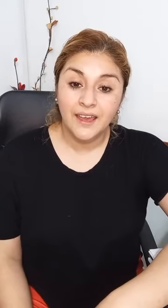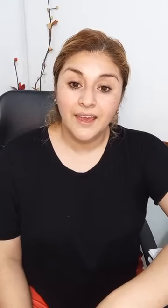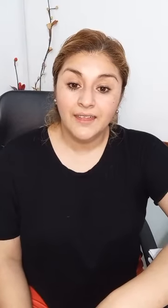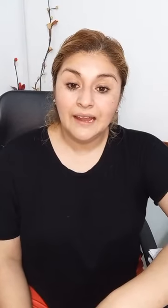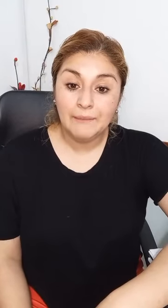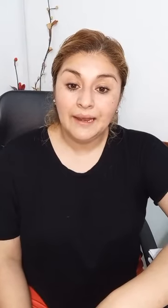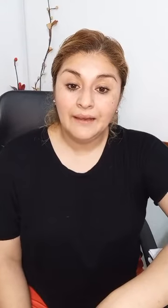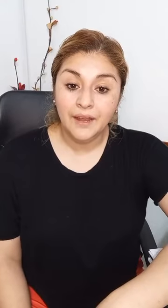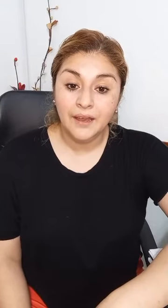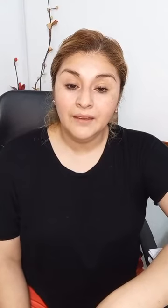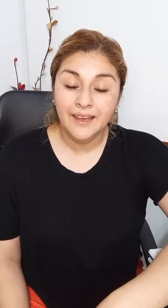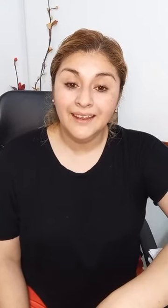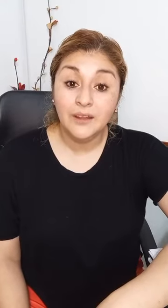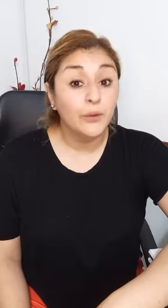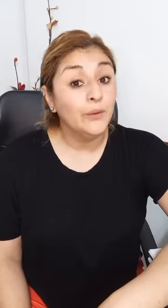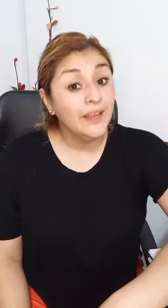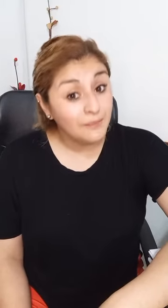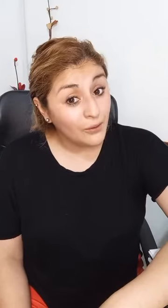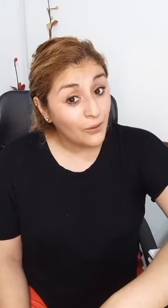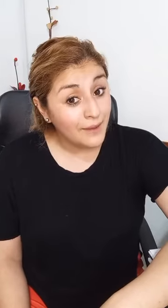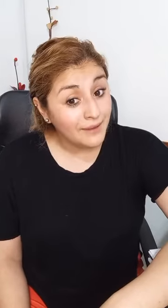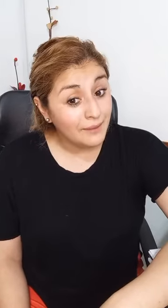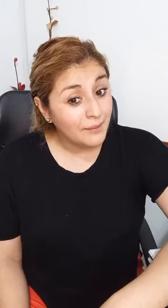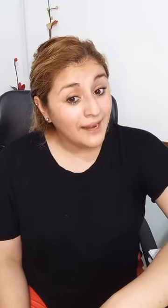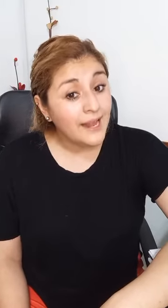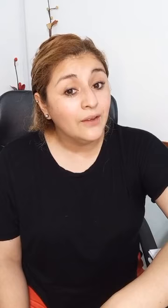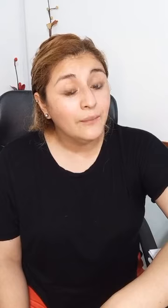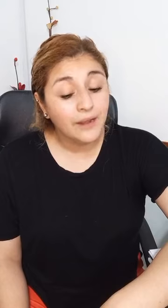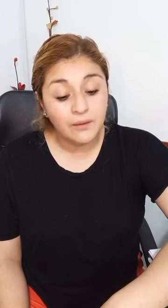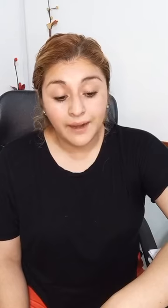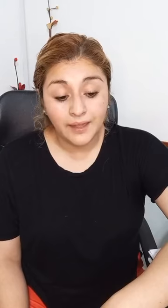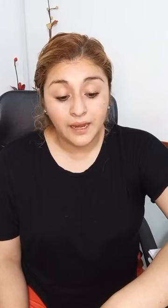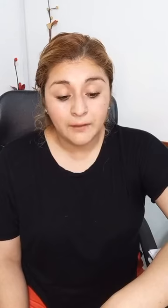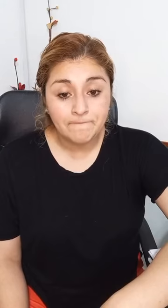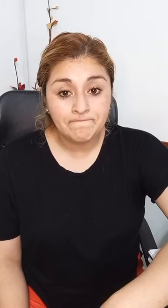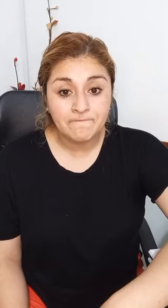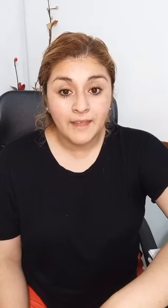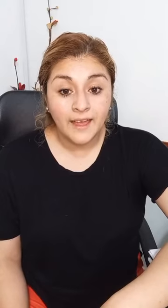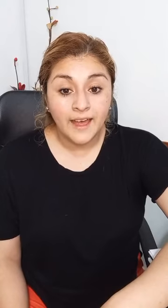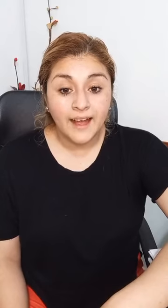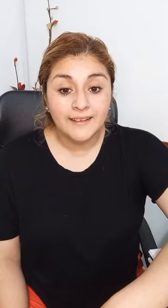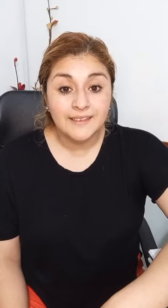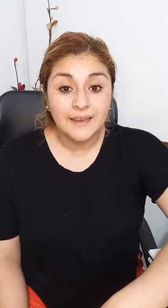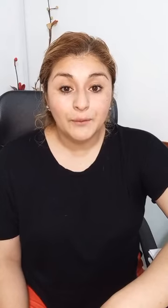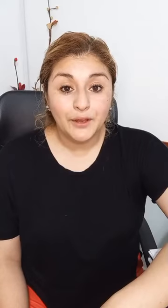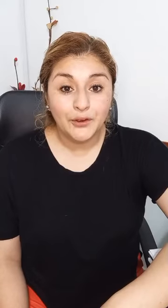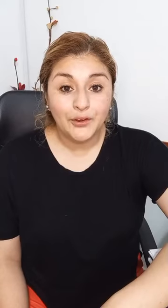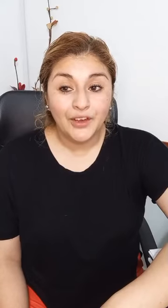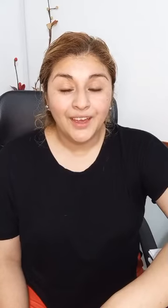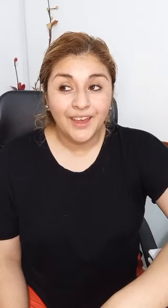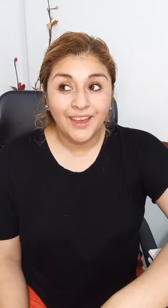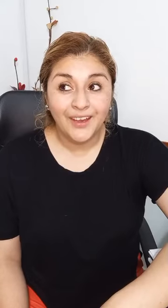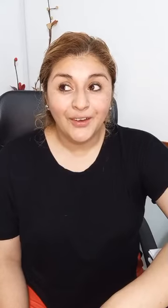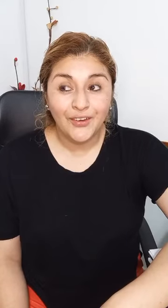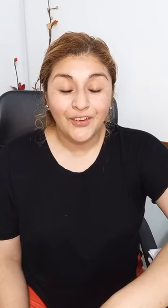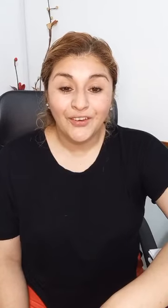de la palabra. En esta oportunidad me tocó a mí preparar algo para compartir. Así que, bueno.